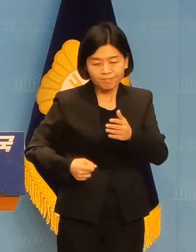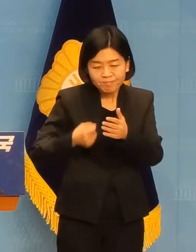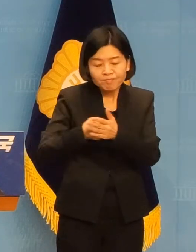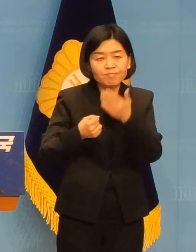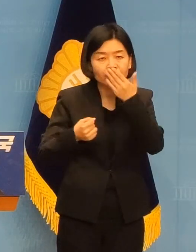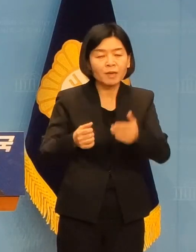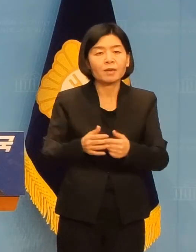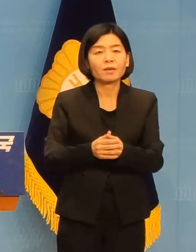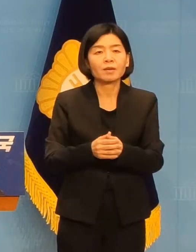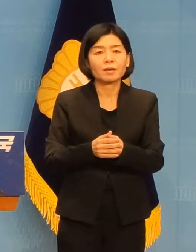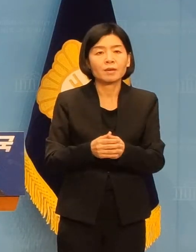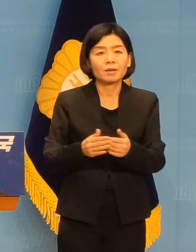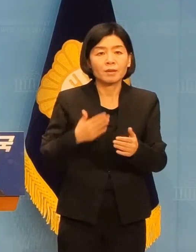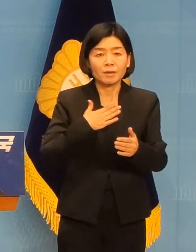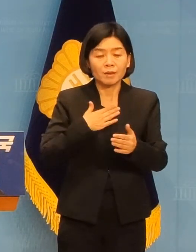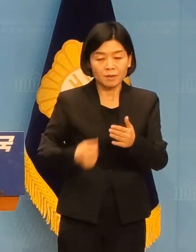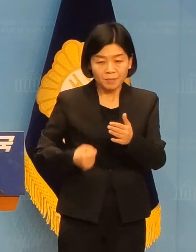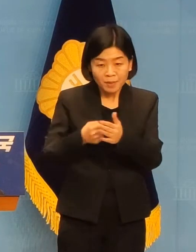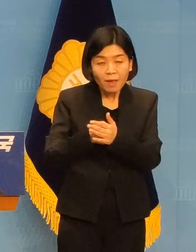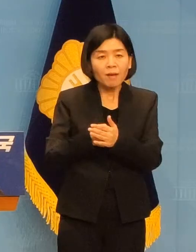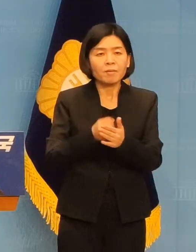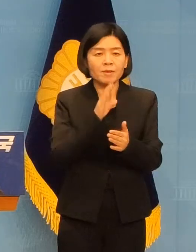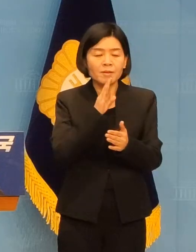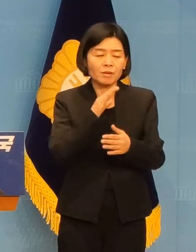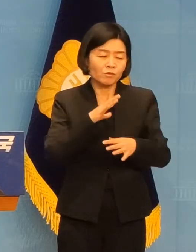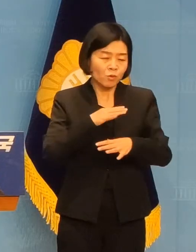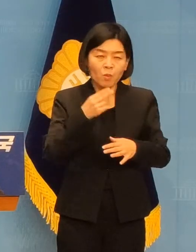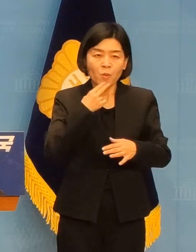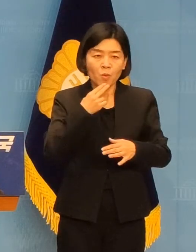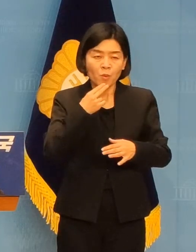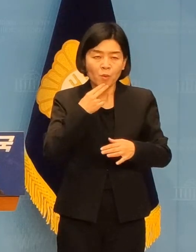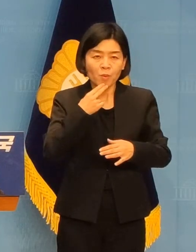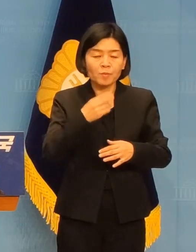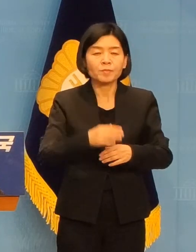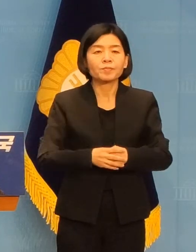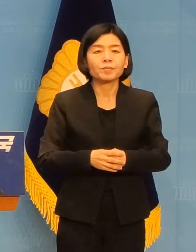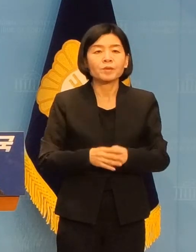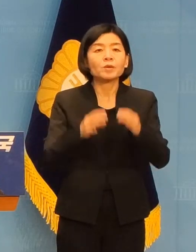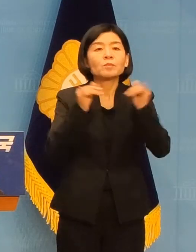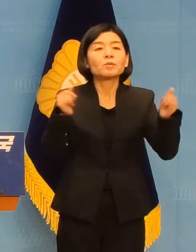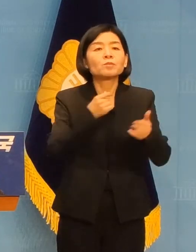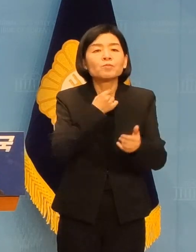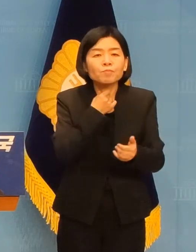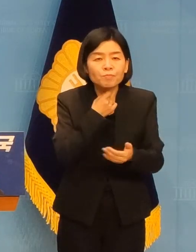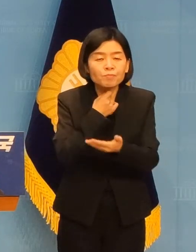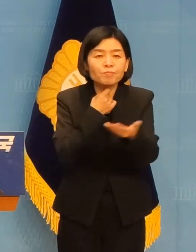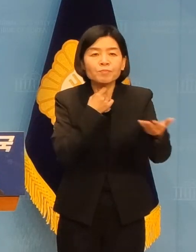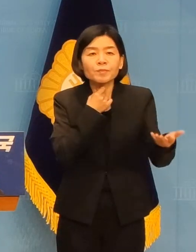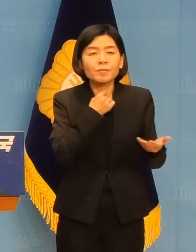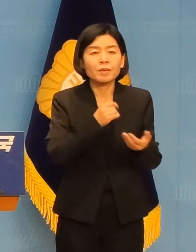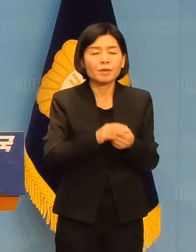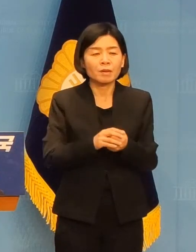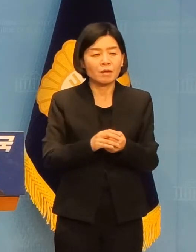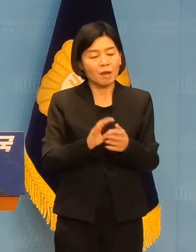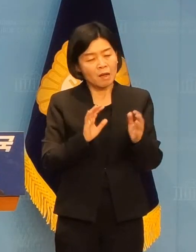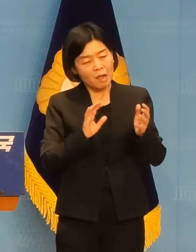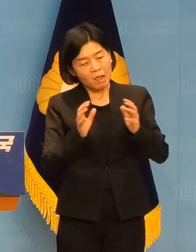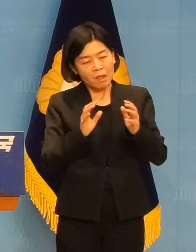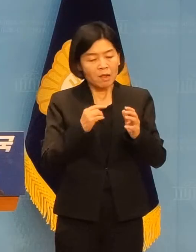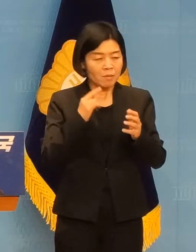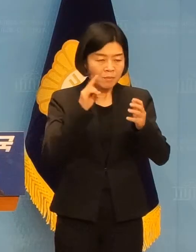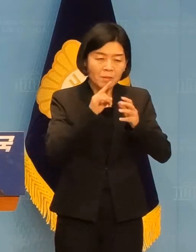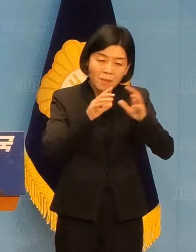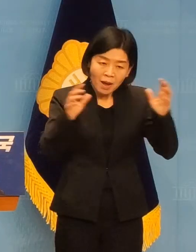그리고 저는 그 담대함을 두려워하지 않겠습니다. 국민이 원하지만 논란이 두려워